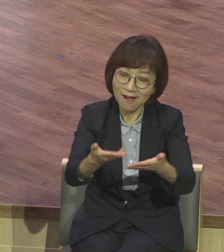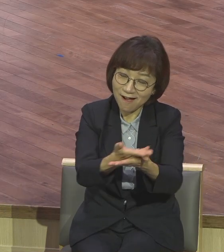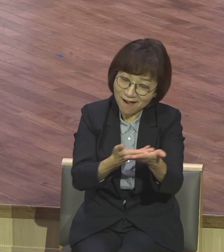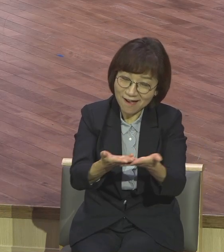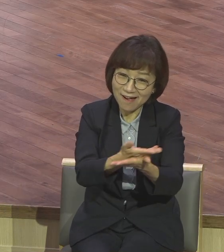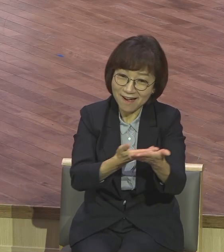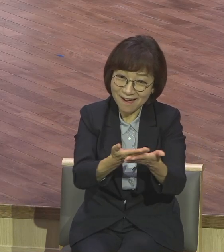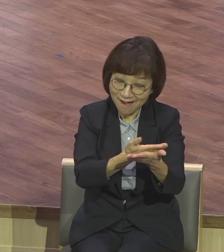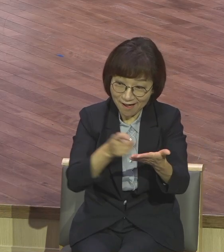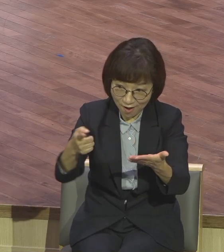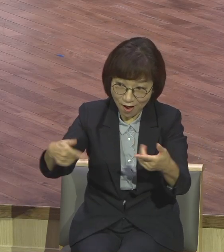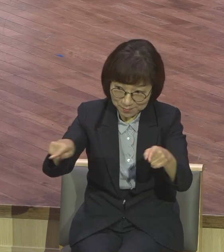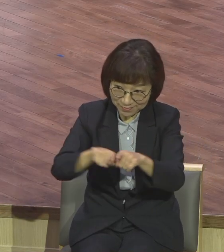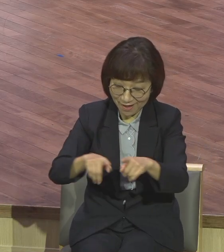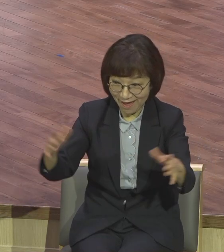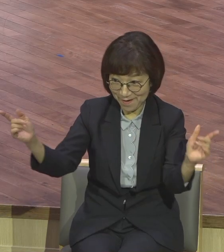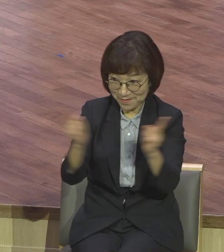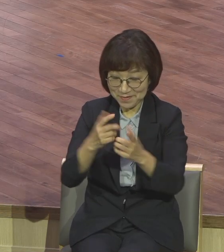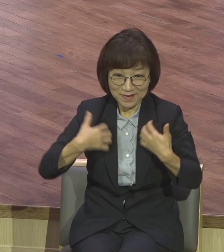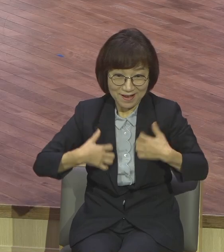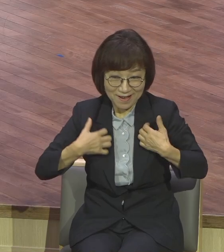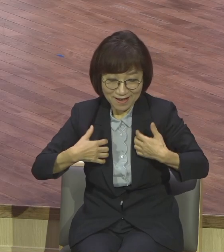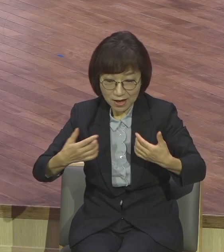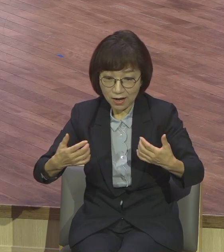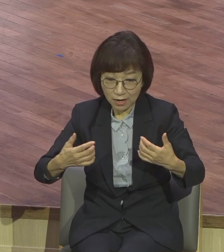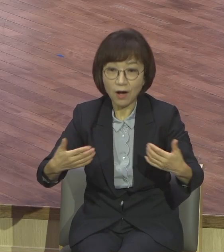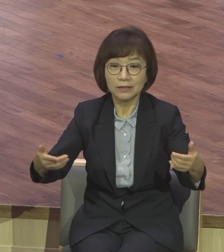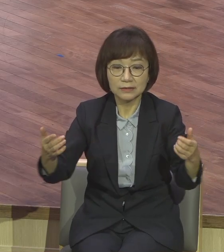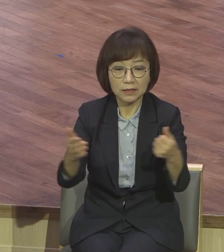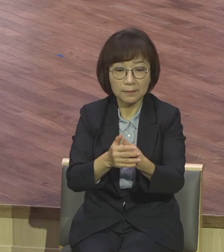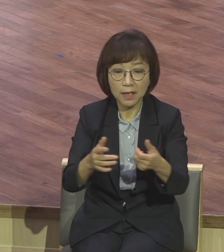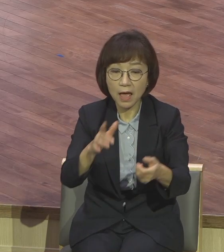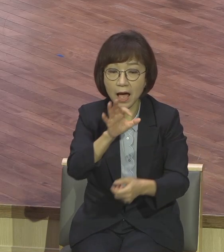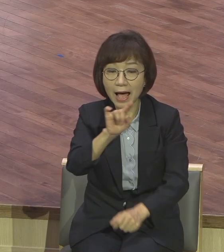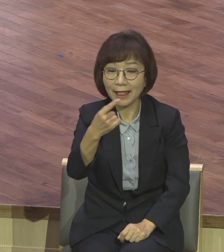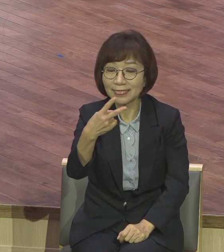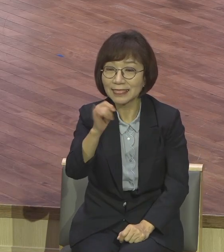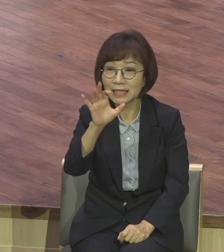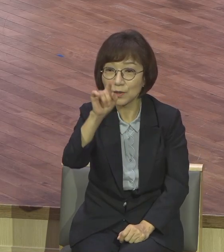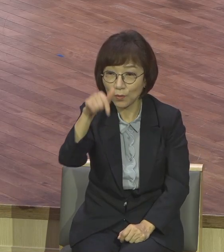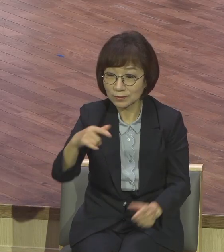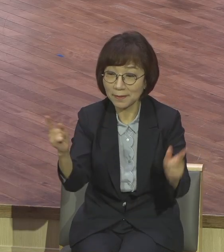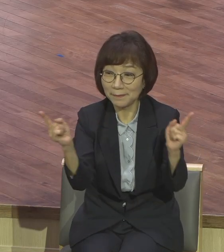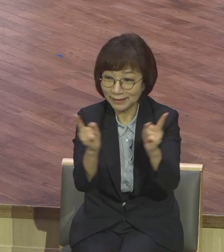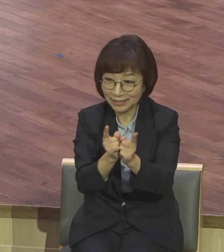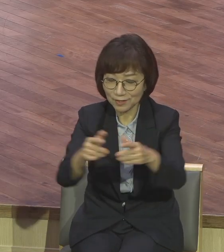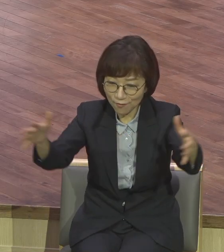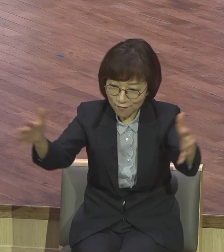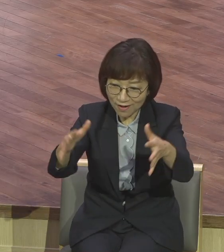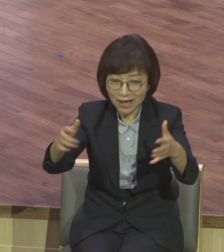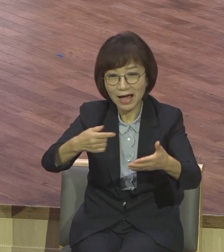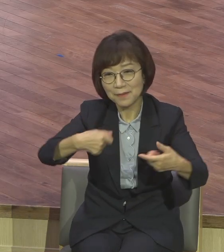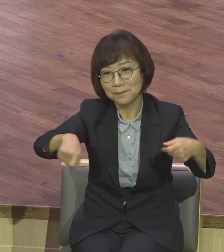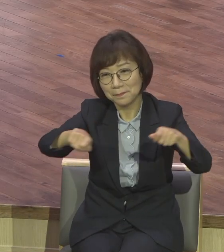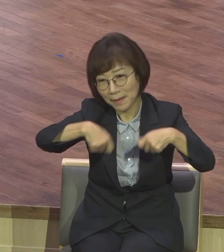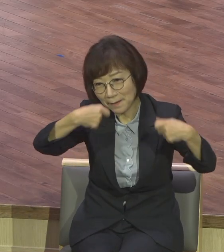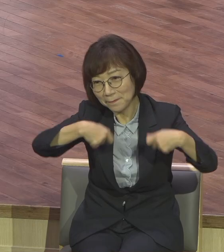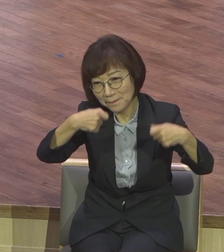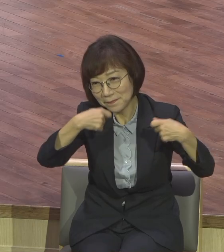그 개종자들과 함께 너무 반가우니까 안둑에서 식사를 같이 한 거예요. 다 개종자들 불러가 식사를